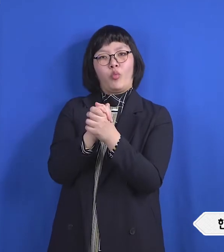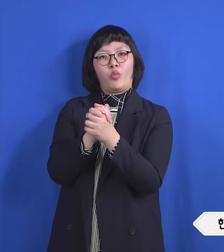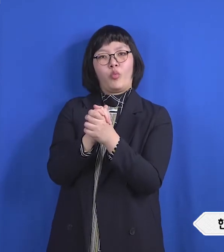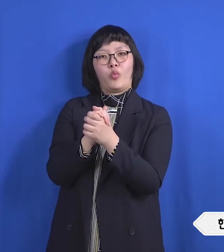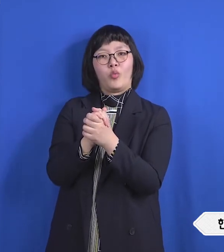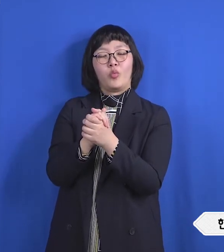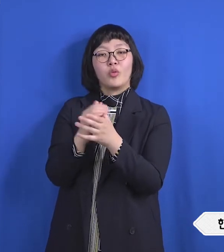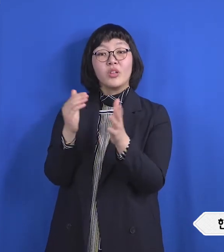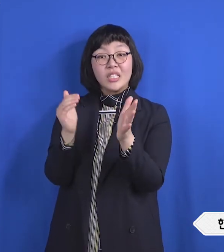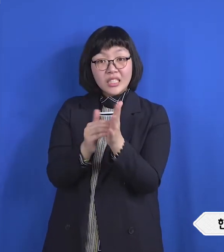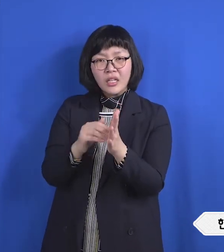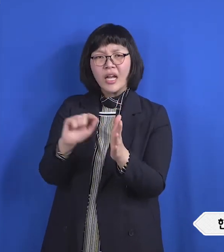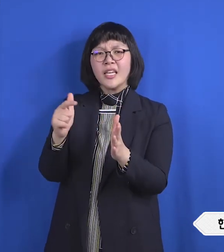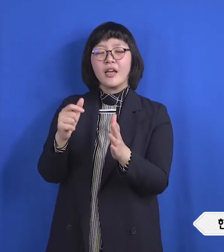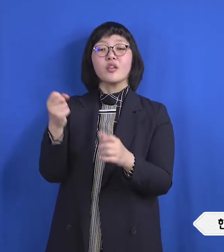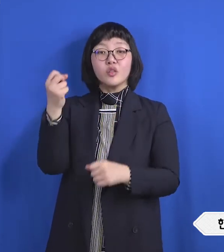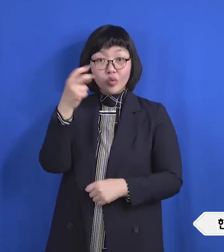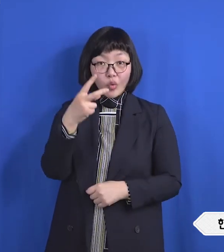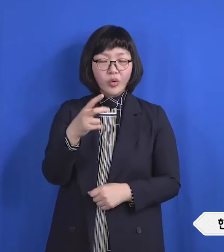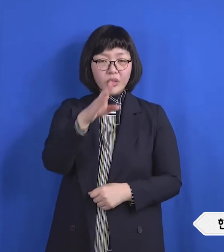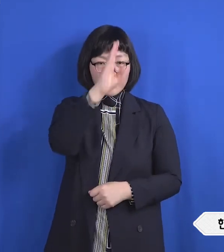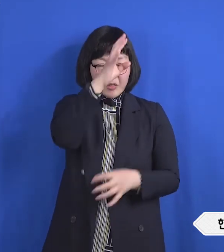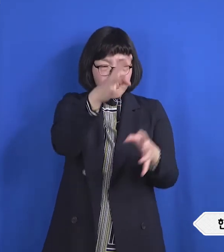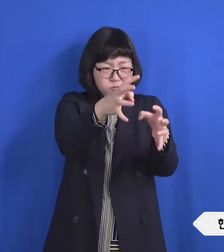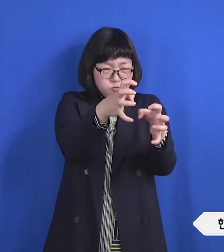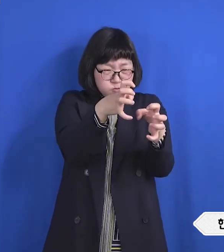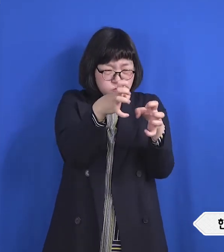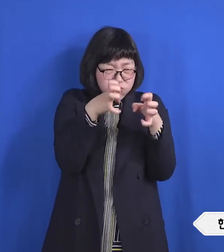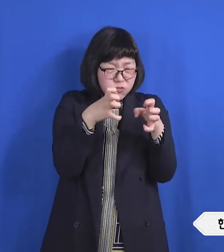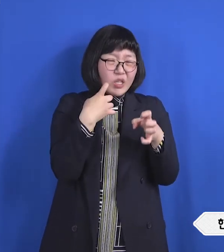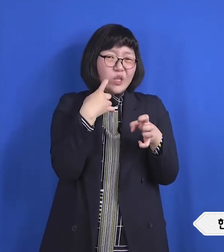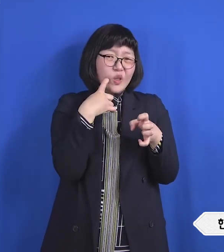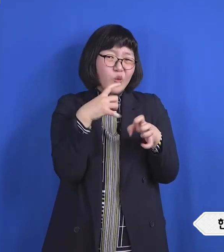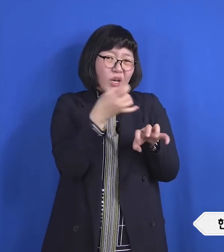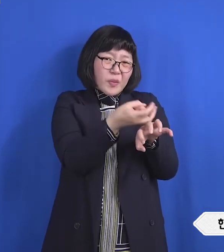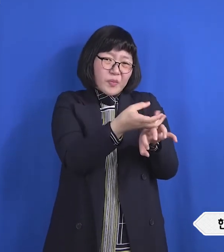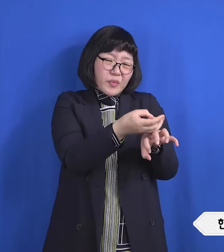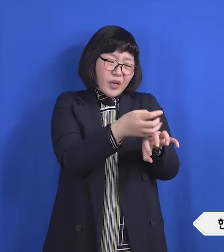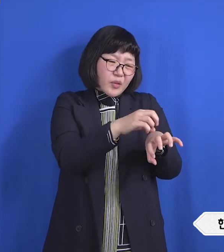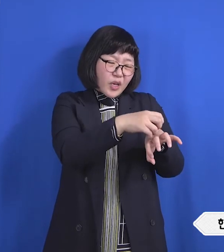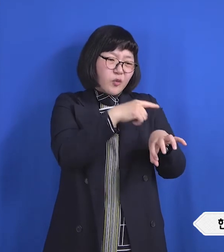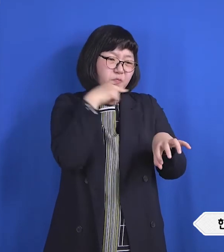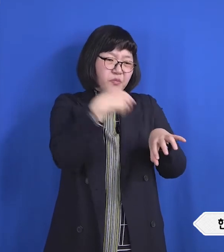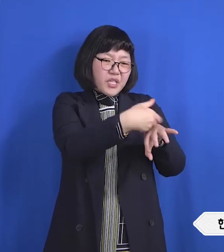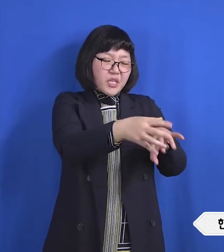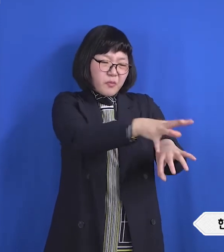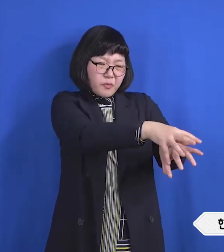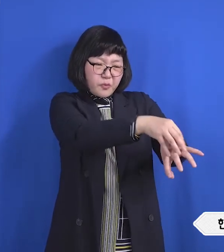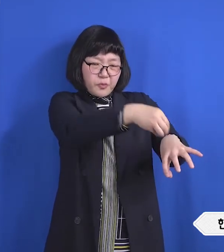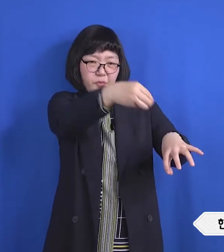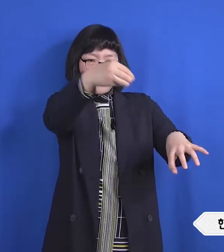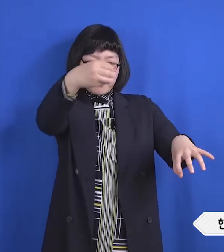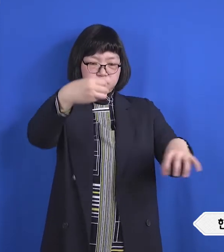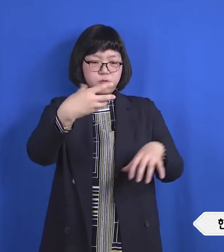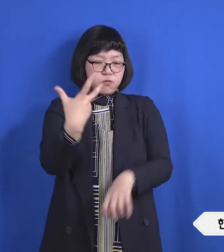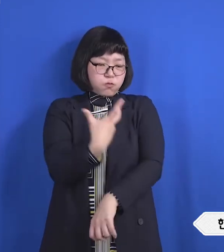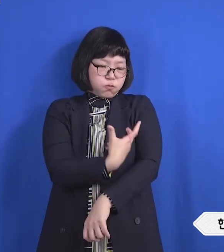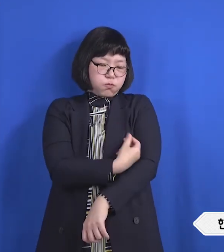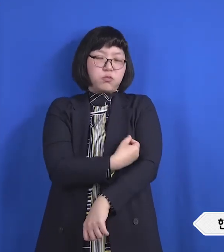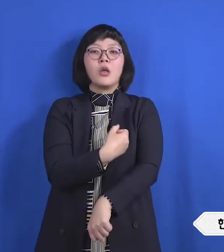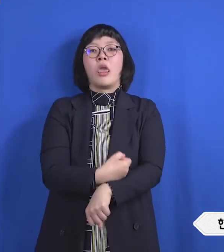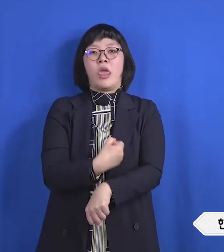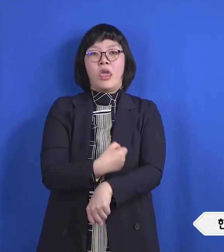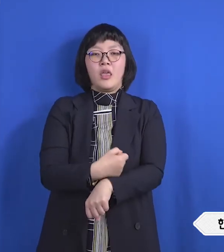것이 아니라 나병 환자들 그 고름이 섞인 피를 자기 몸에 수혈하기도 했습니다. 12년 만에